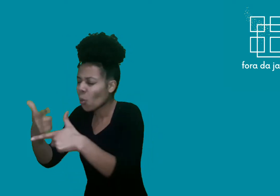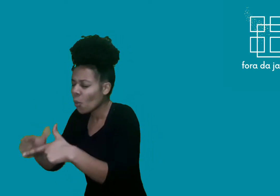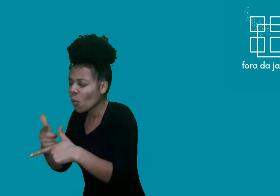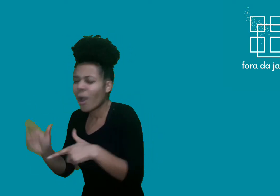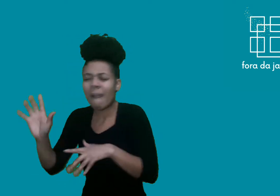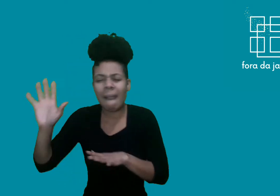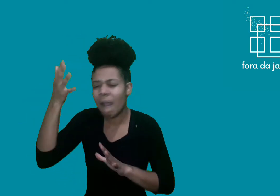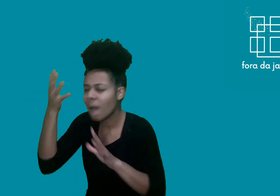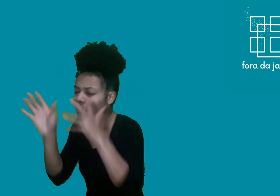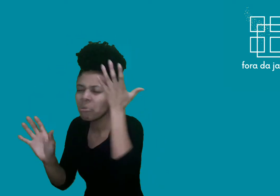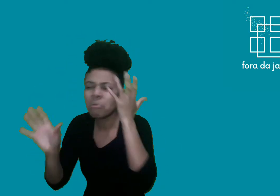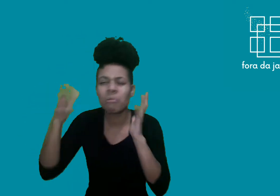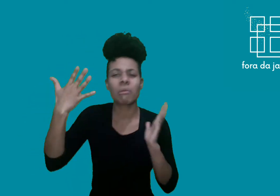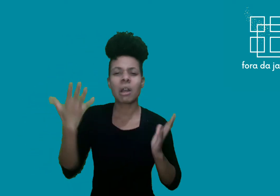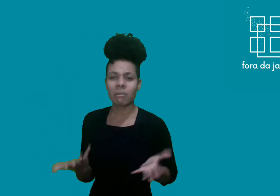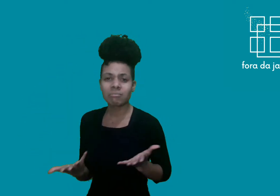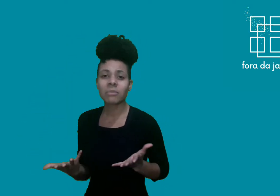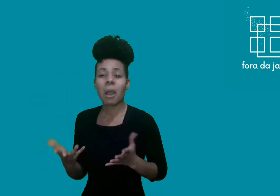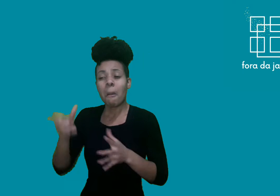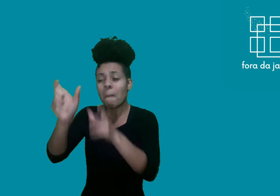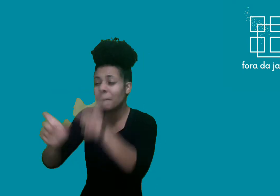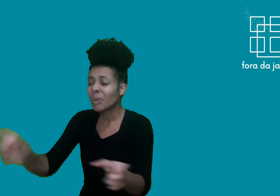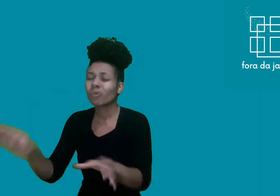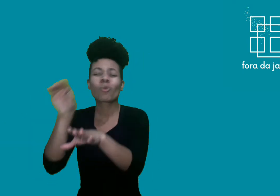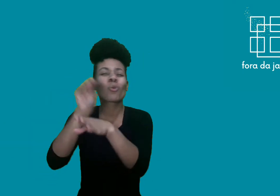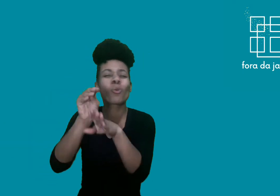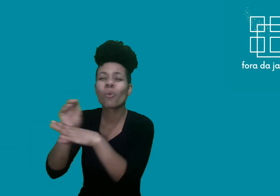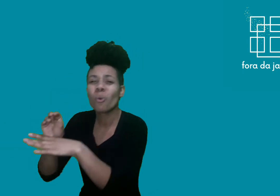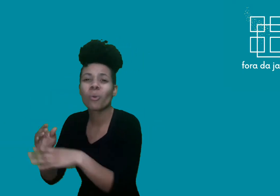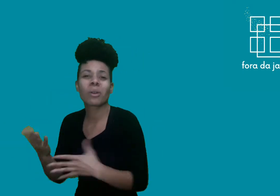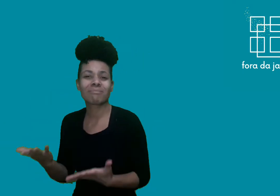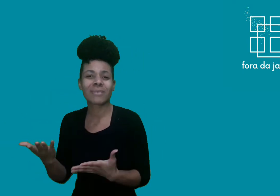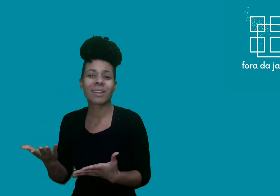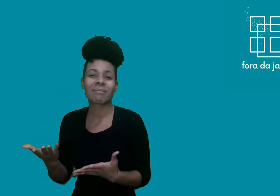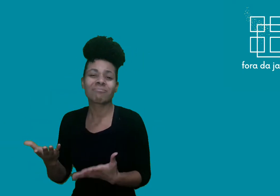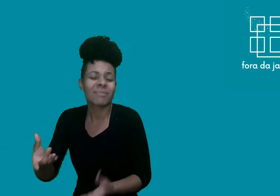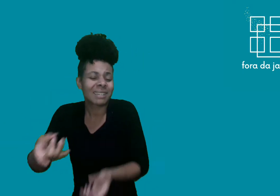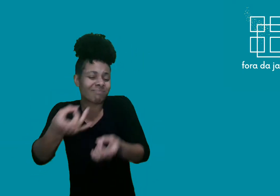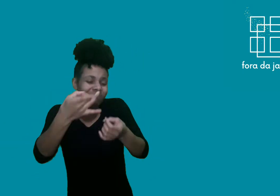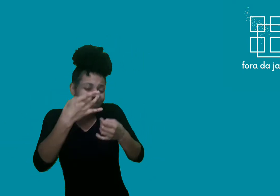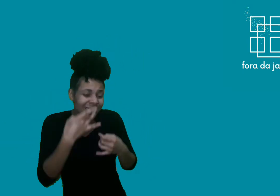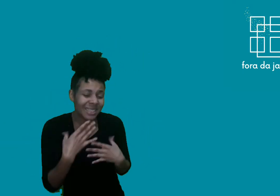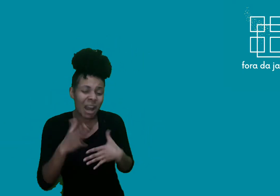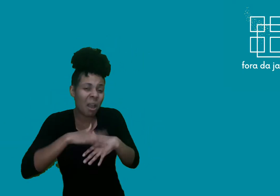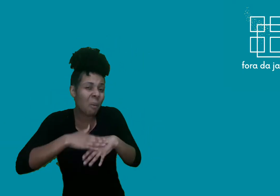uma plenitude quando tudo isso nos atormenta. E para onde vão os nossos sonhos quando a gente desiste da gente